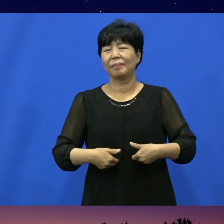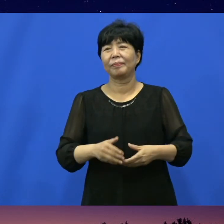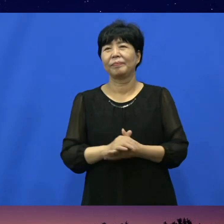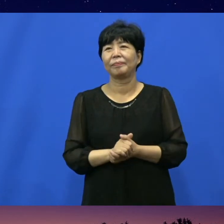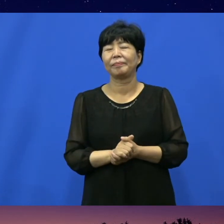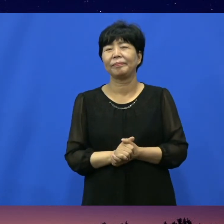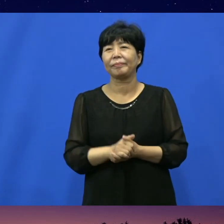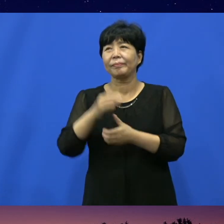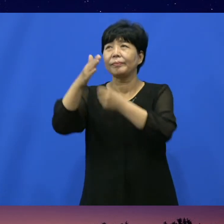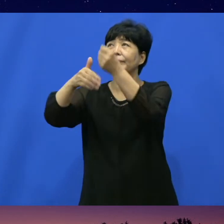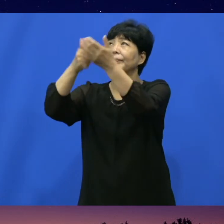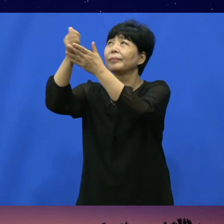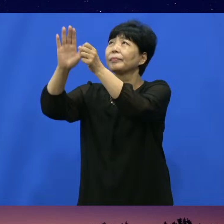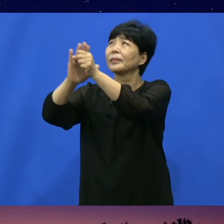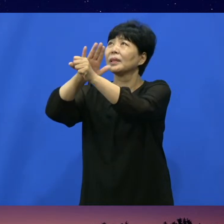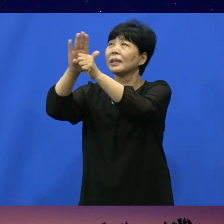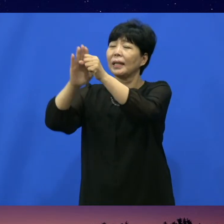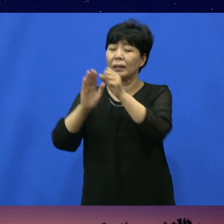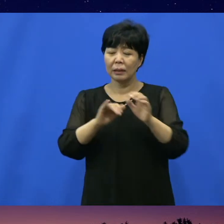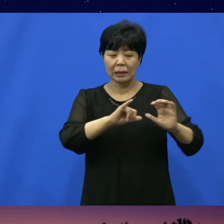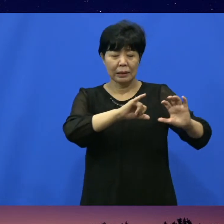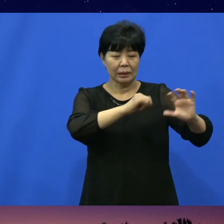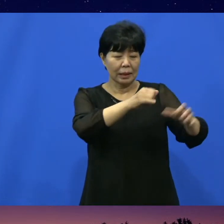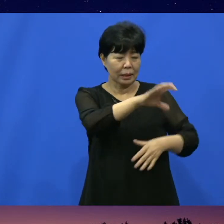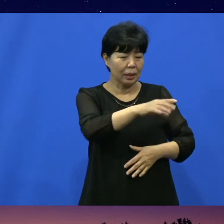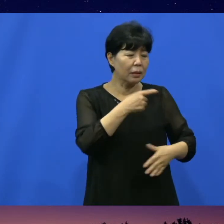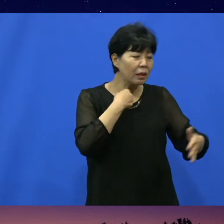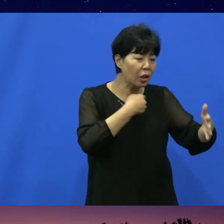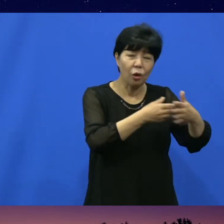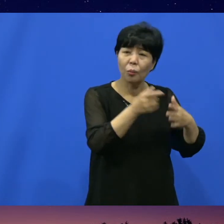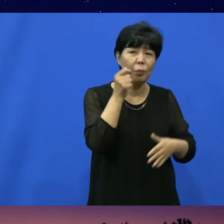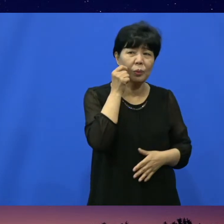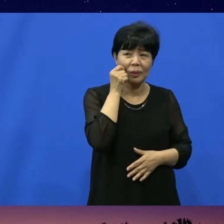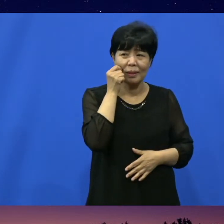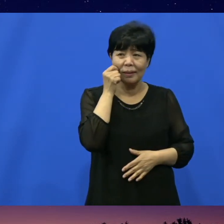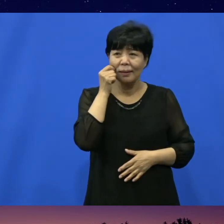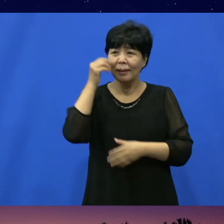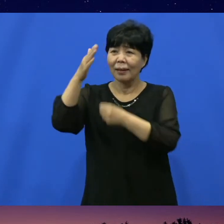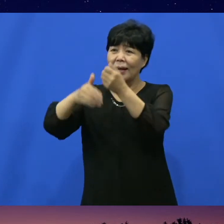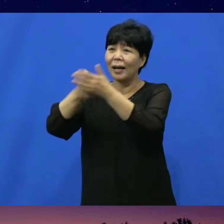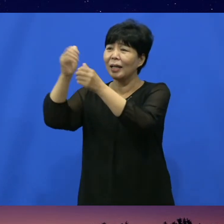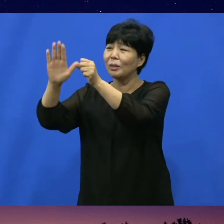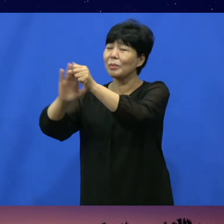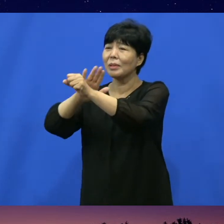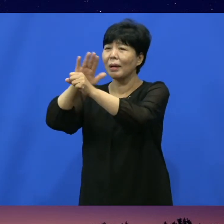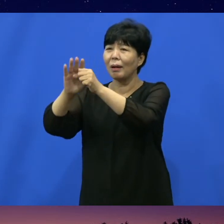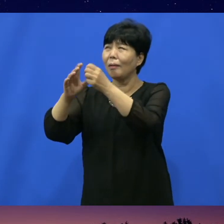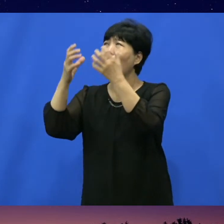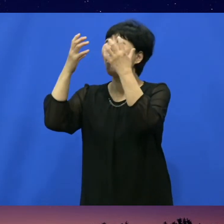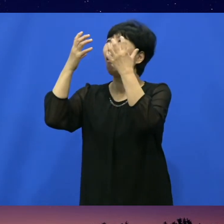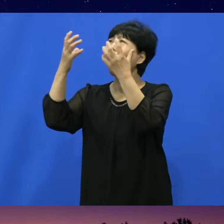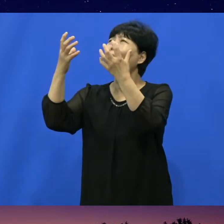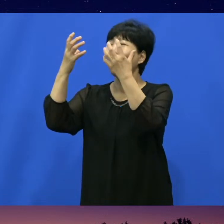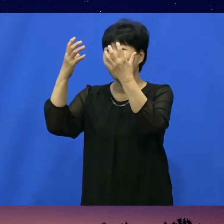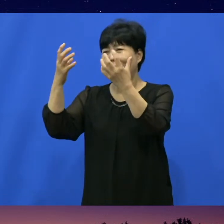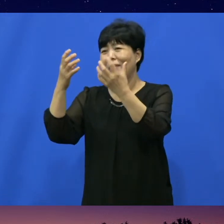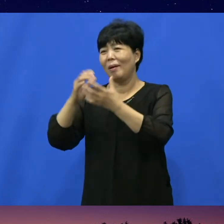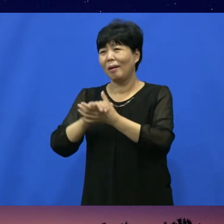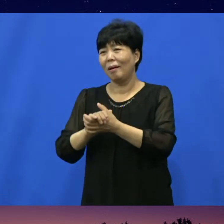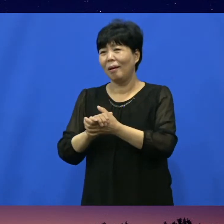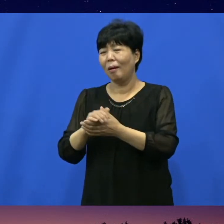여러분, 이 하나님의 사랑은 이 세상에서 경험할 수 없는 것입니다. 그 사랑은 너무 엄청난 거예요. 그 사랑과 마주치면 숨이 멎어요.